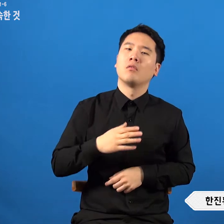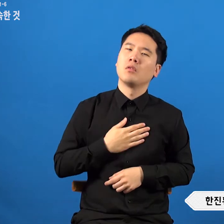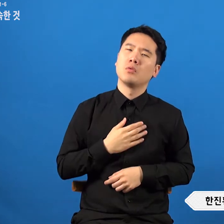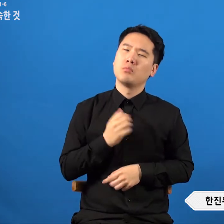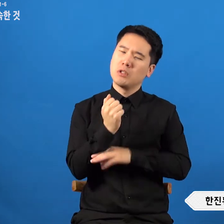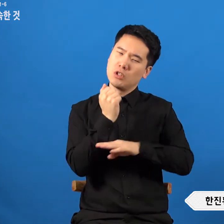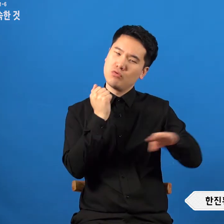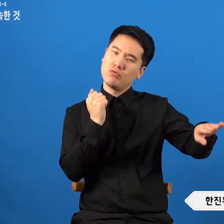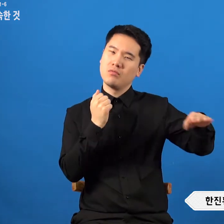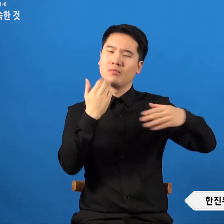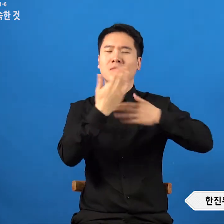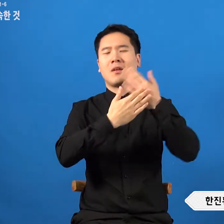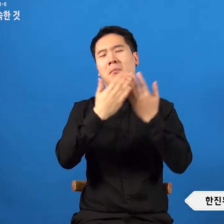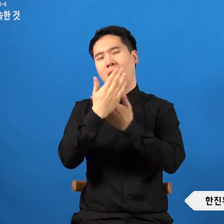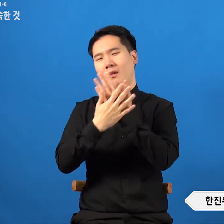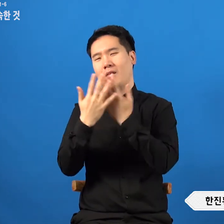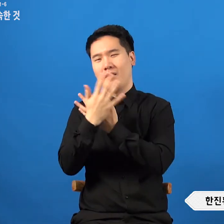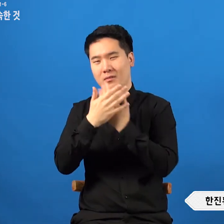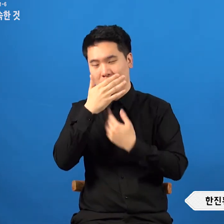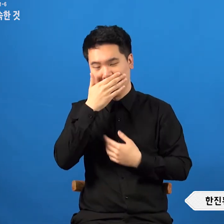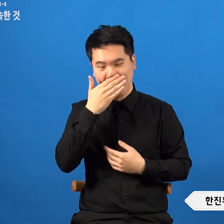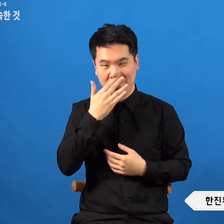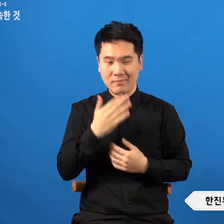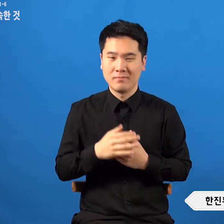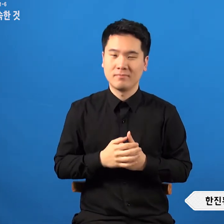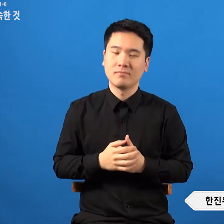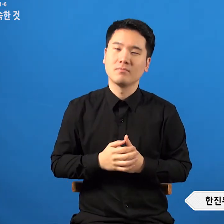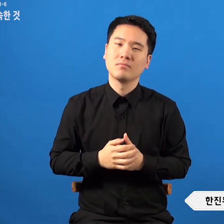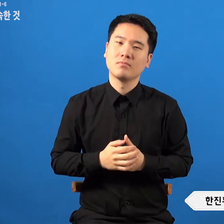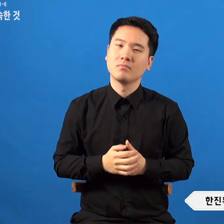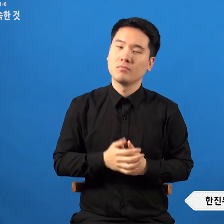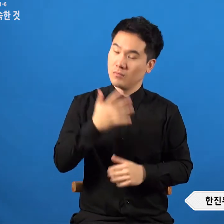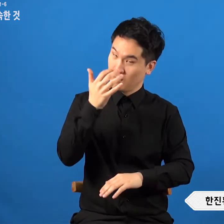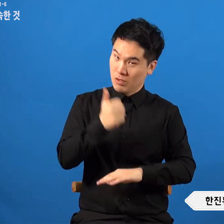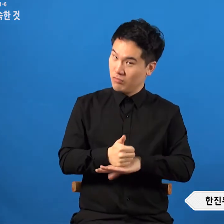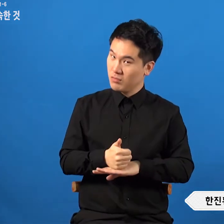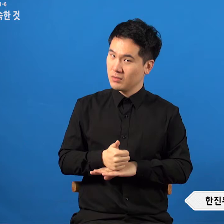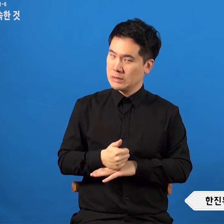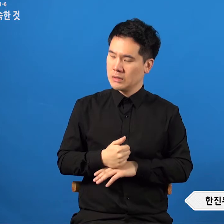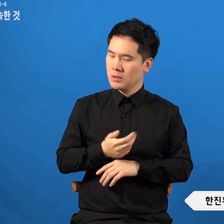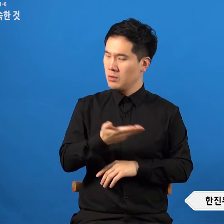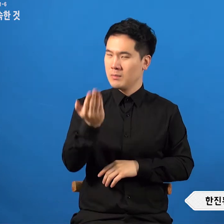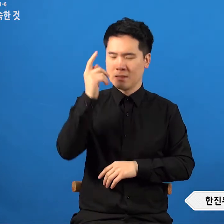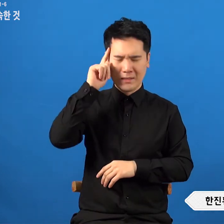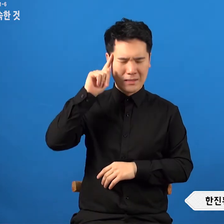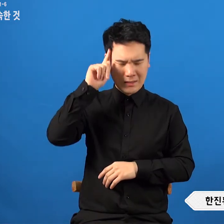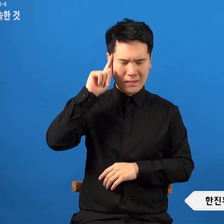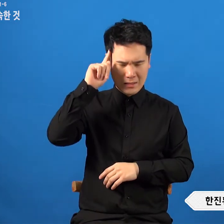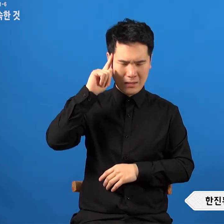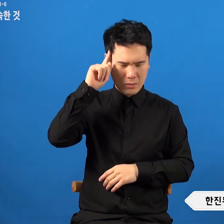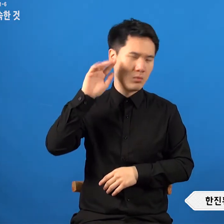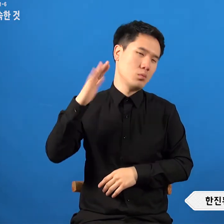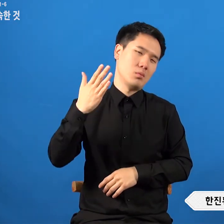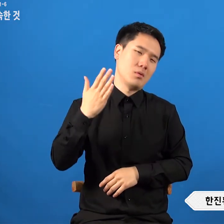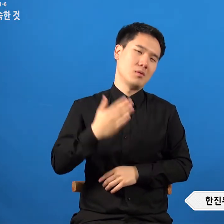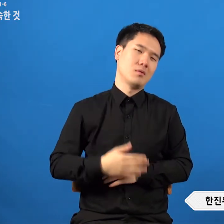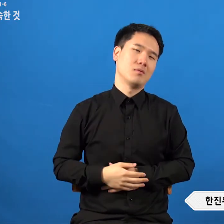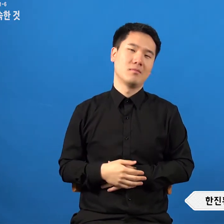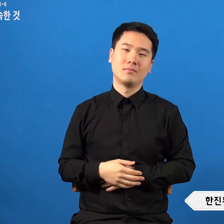어디까지 절약해서 보내야 되나? 어디까지 해야 되나? 자꾸 그러다 보면 나중에 스트레스가 됩니다.